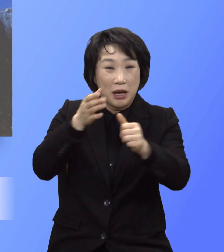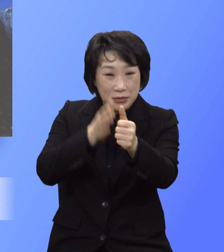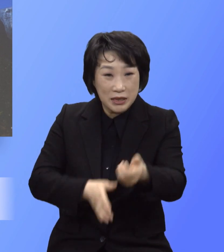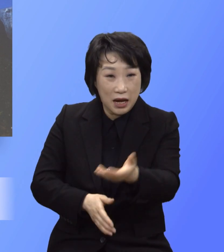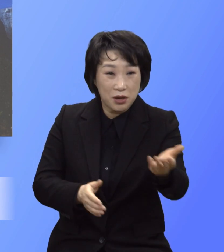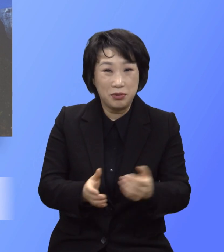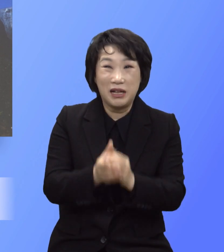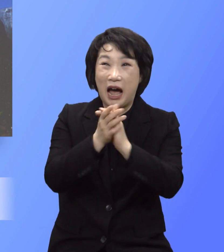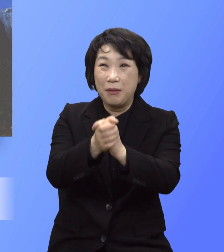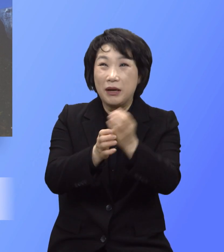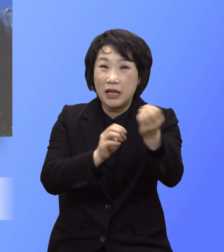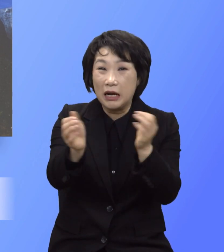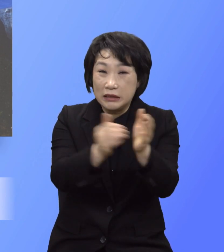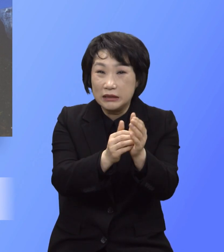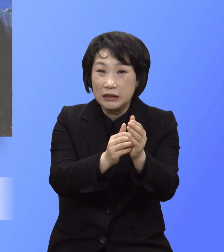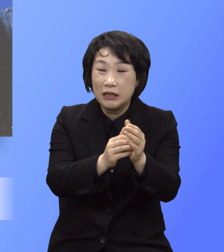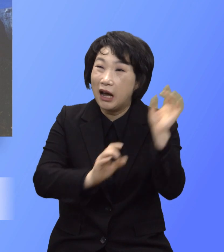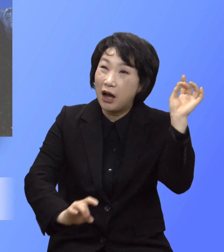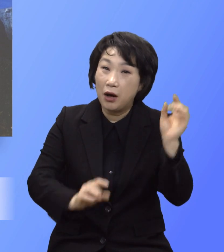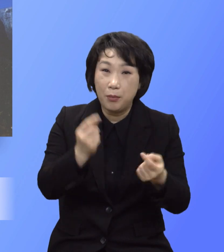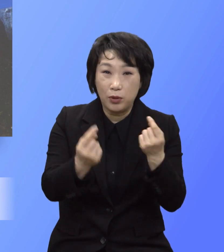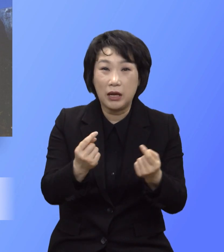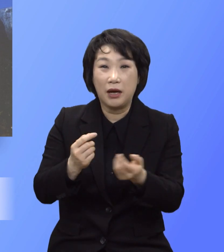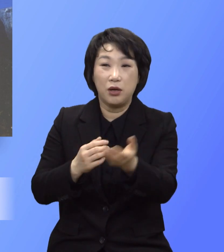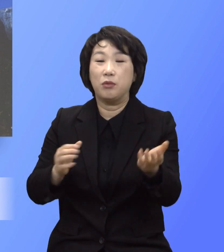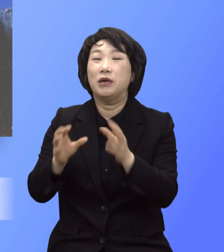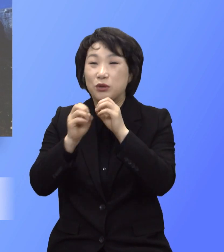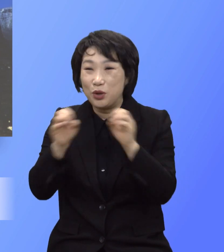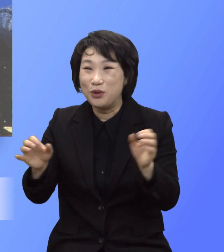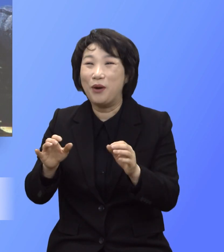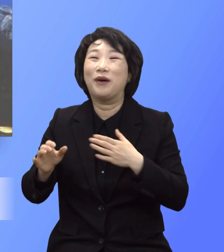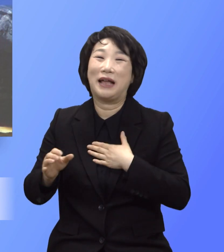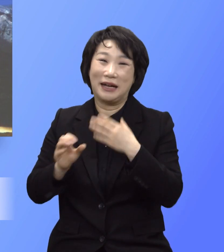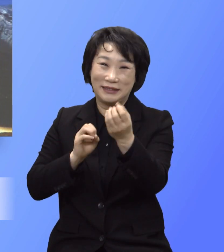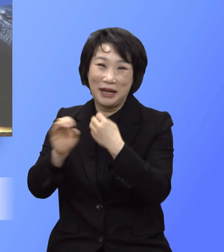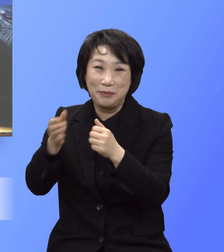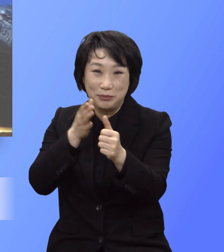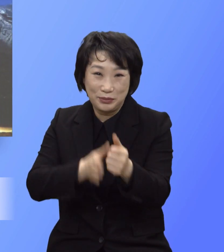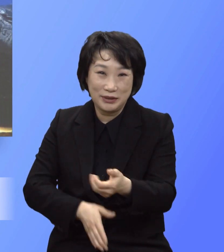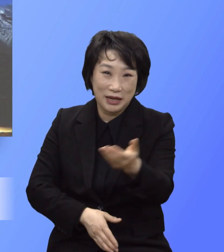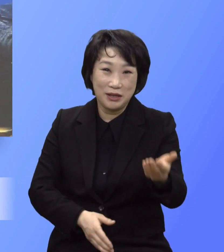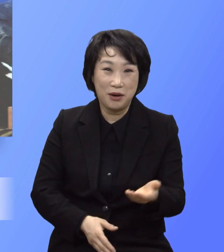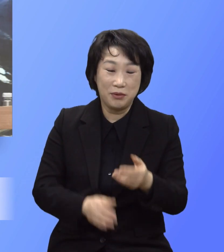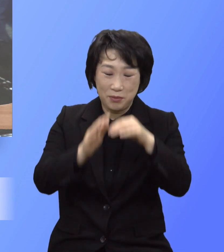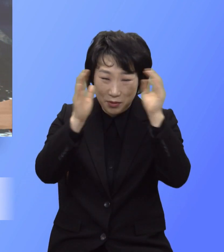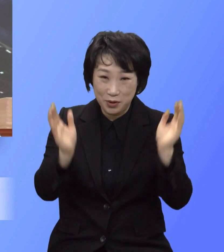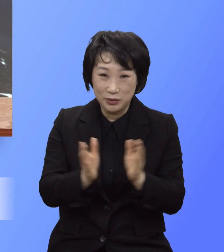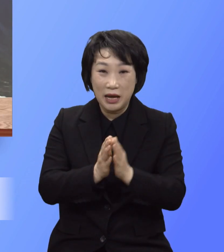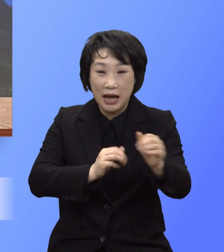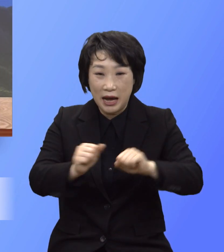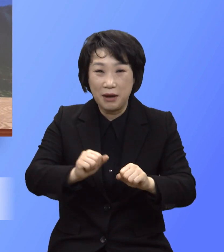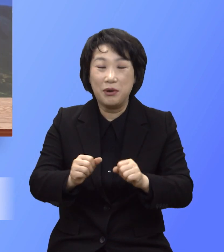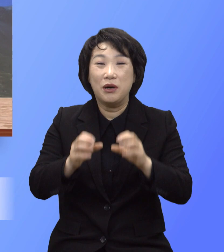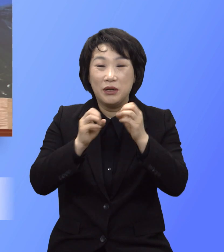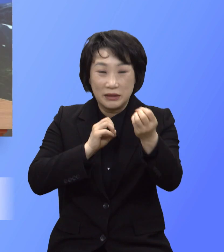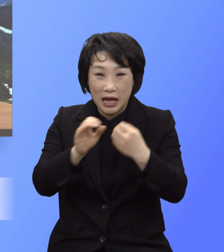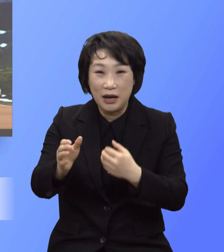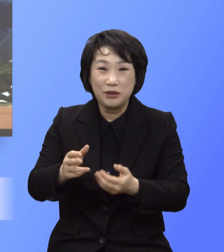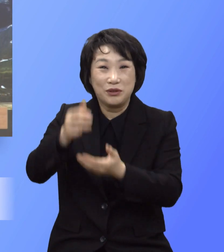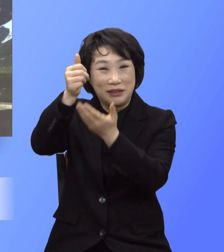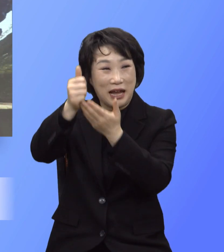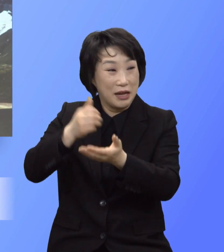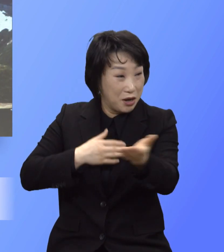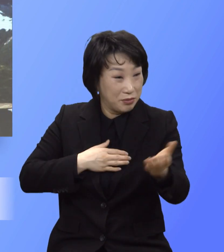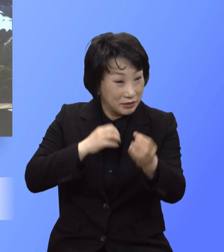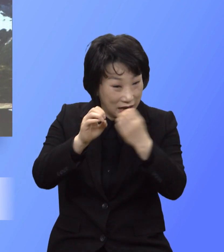때 아멘으로 대답하는 자보다 전도함으로 대답해야 된다 이 말이야. 여러분 모두 행함으로 대답하는 여러분 되기를